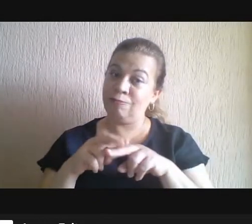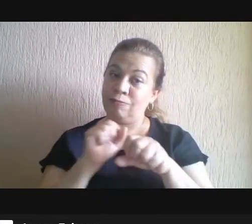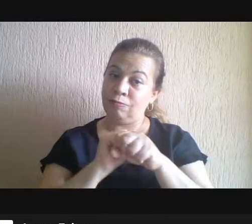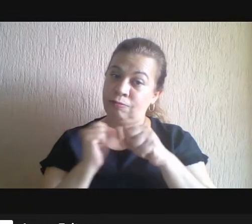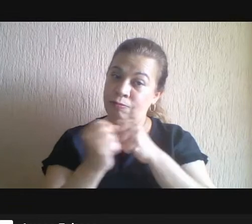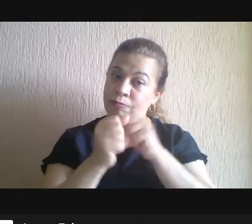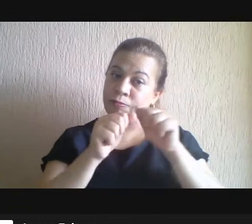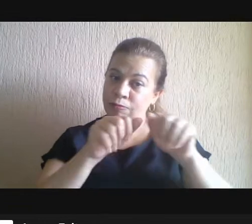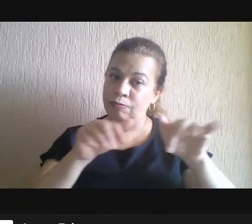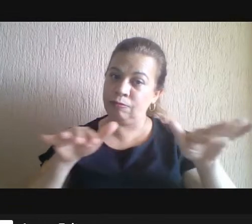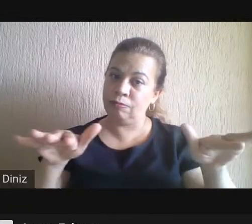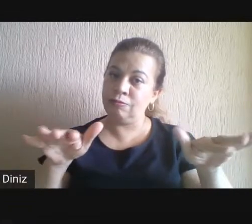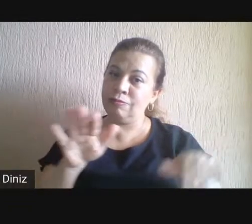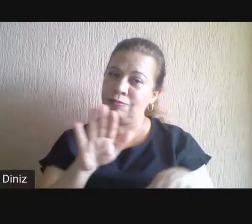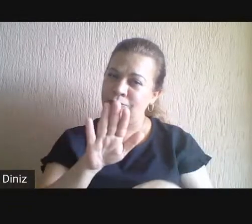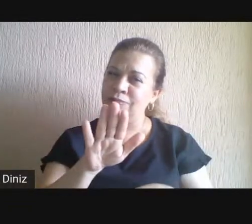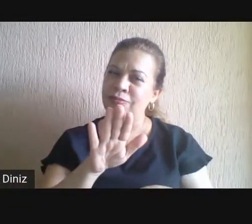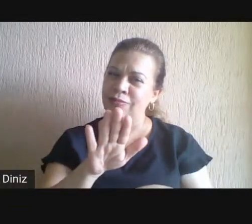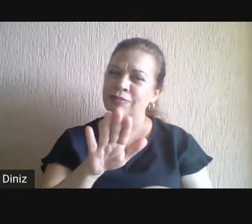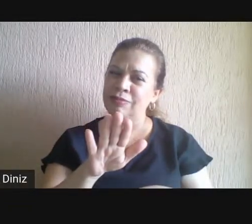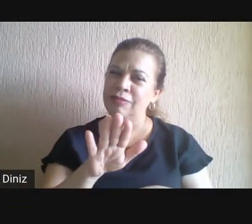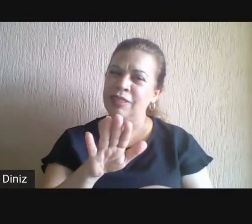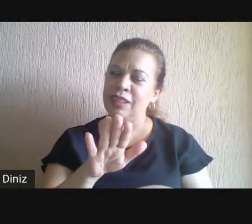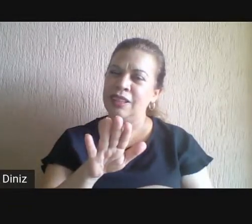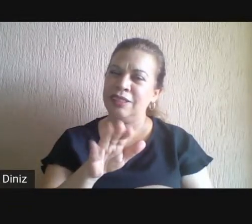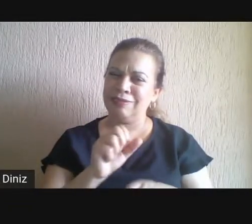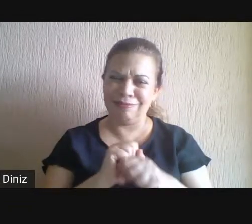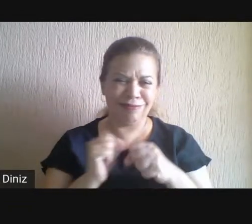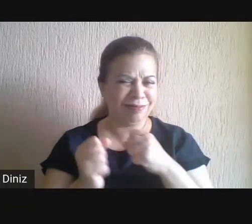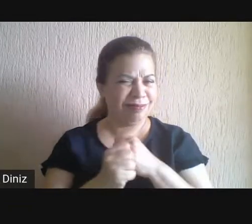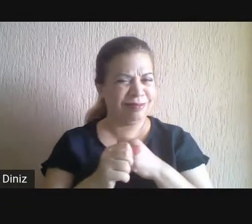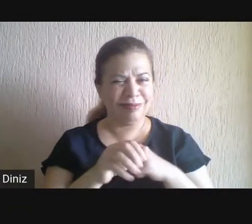pandemia, mas muito mais do que pela pandemia,